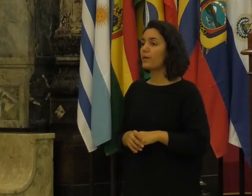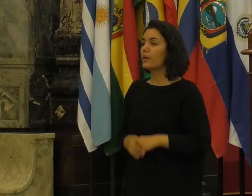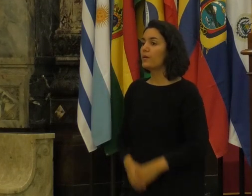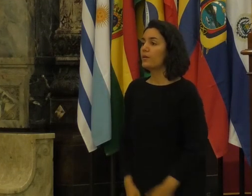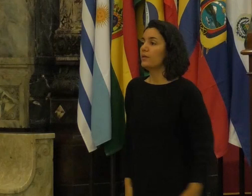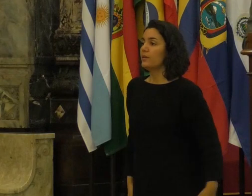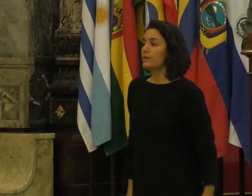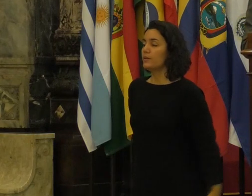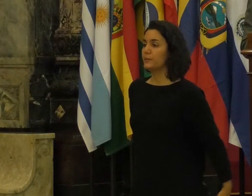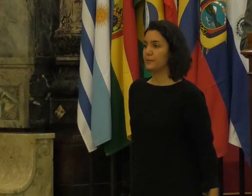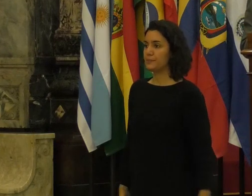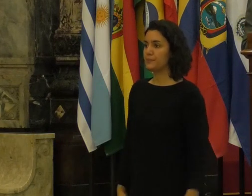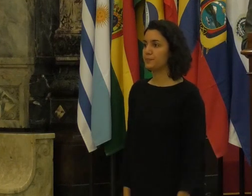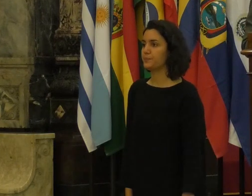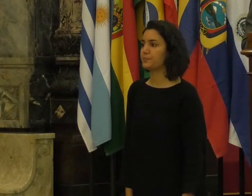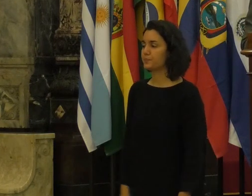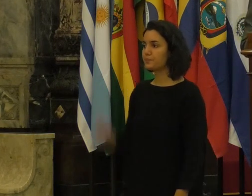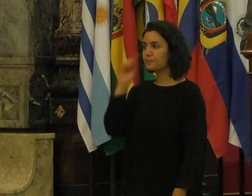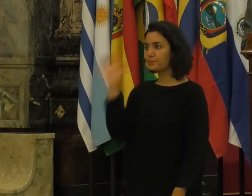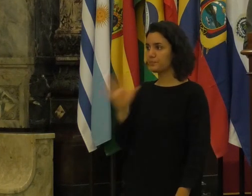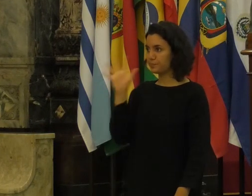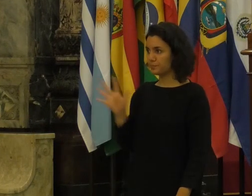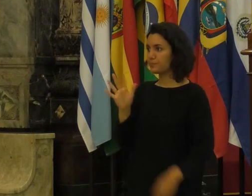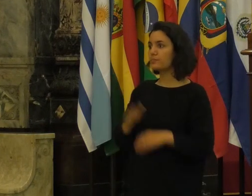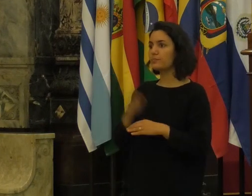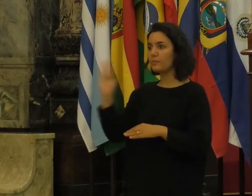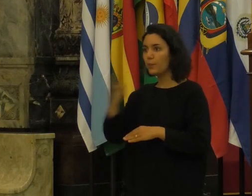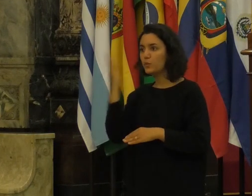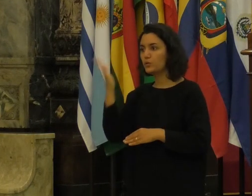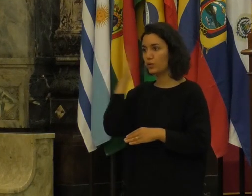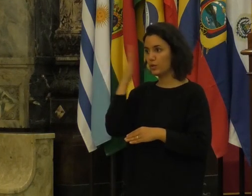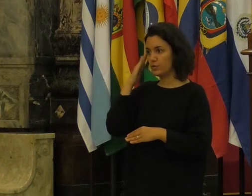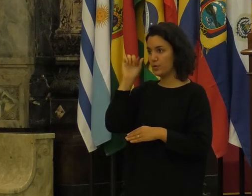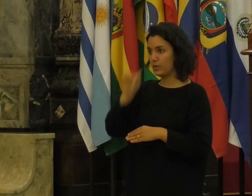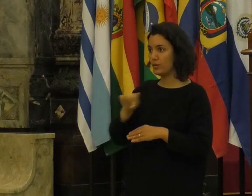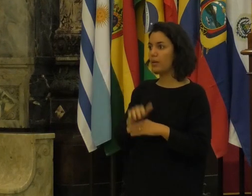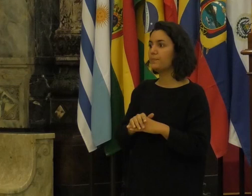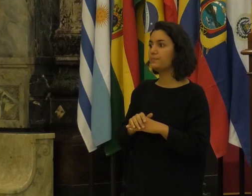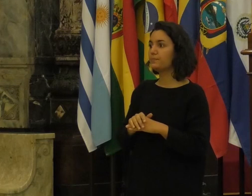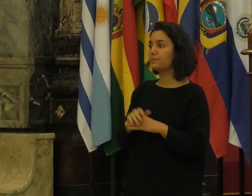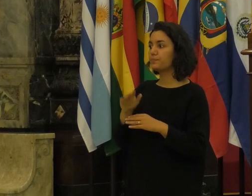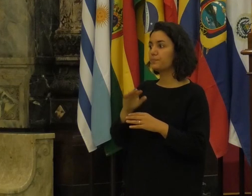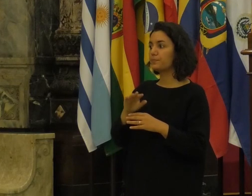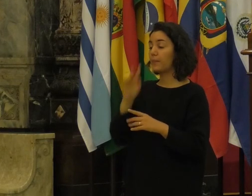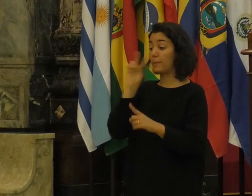Bien, la psicología y la producción de conocimiento en perspectiva latinoamericana.